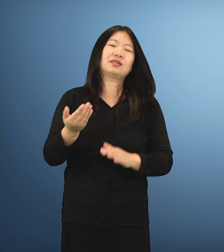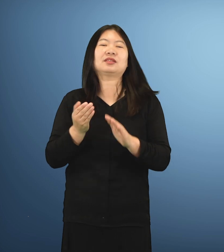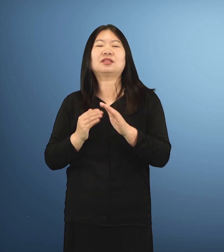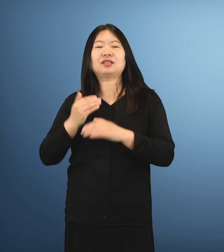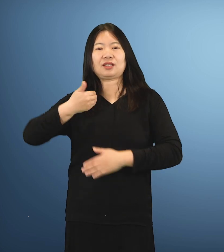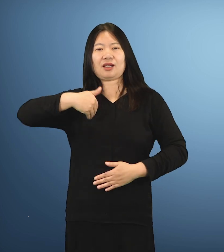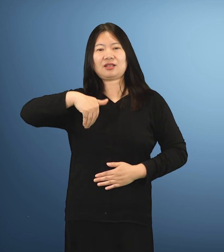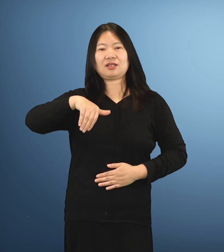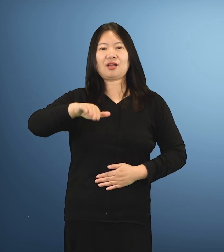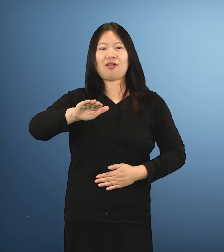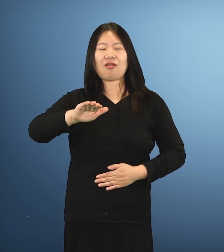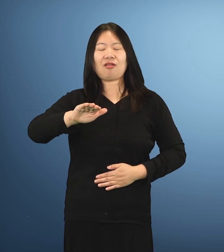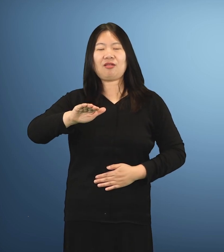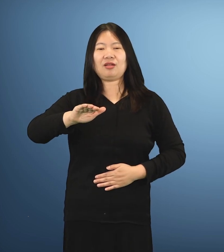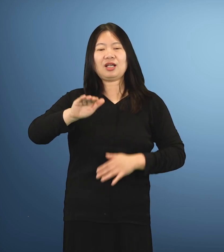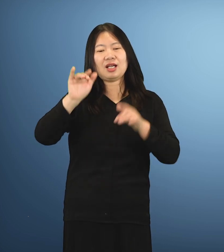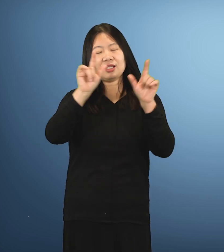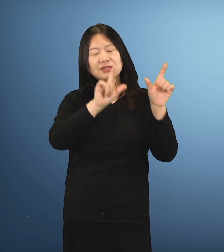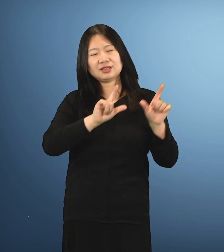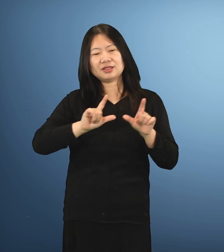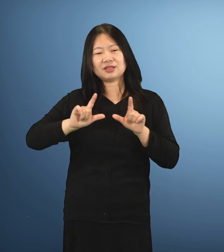가서 살아낼,